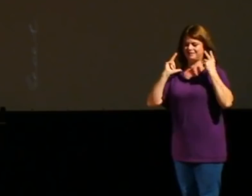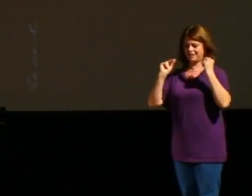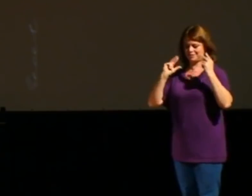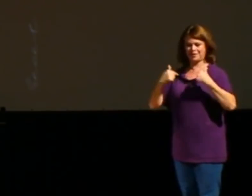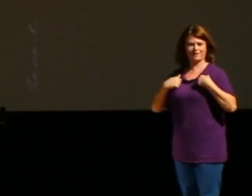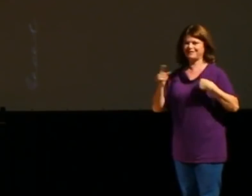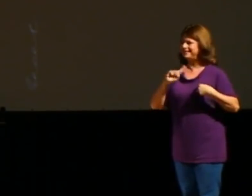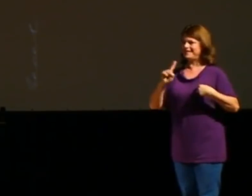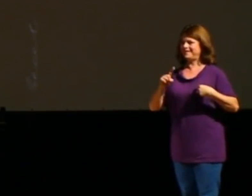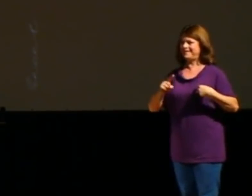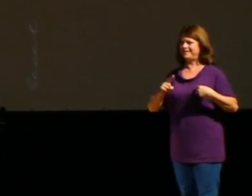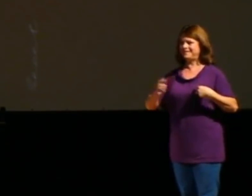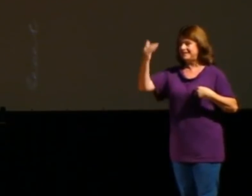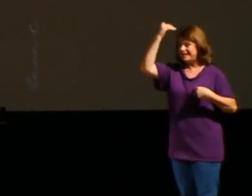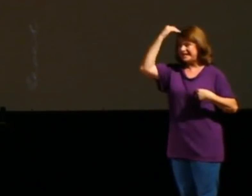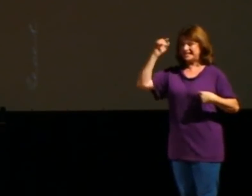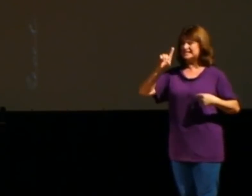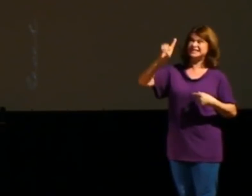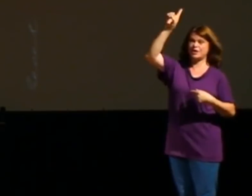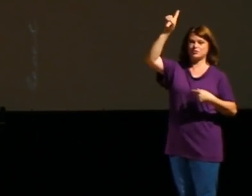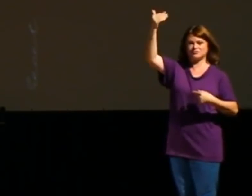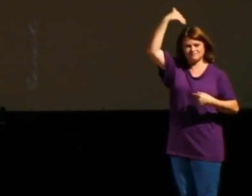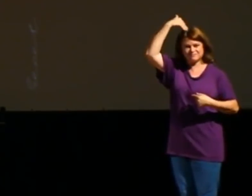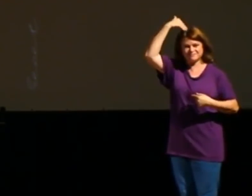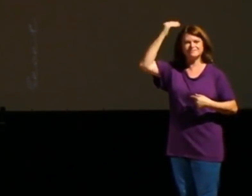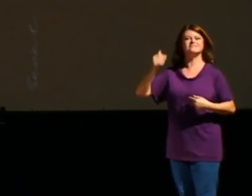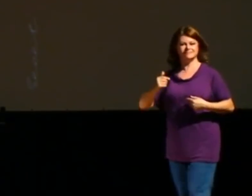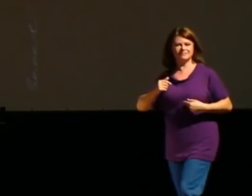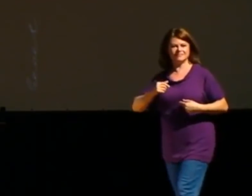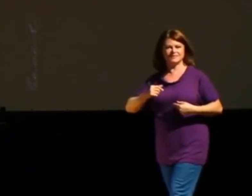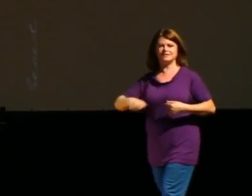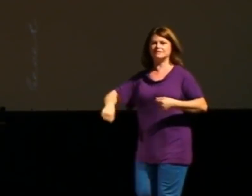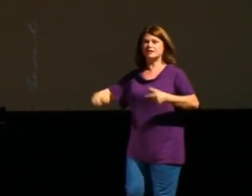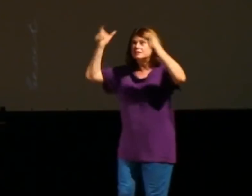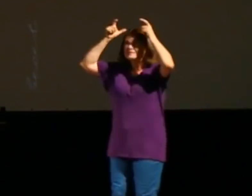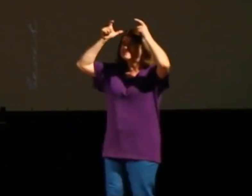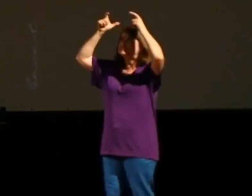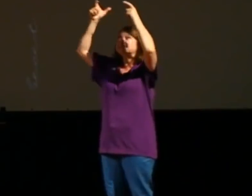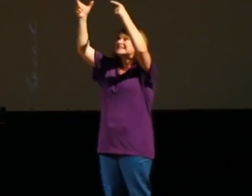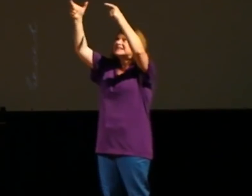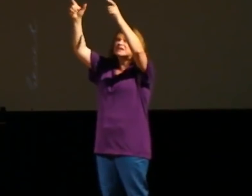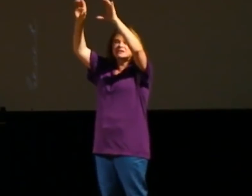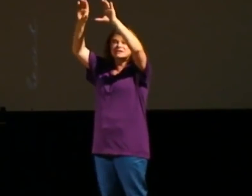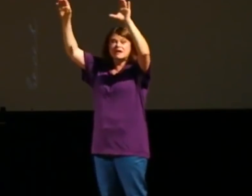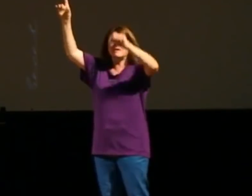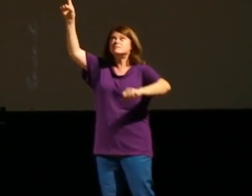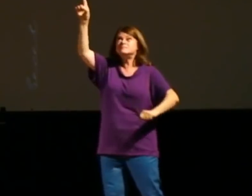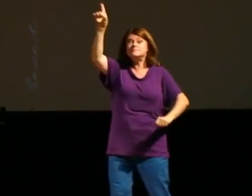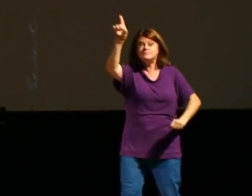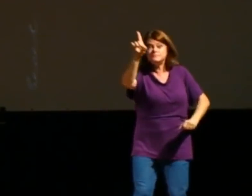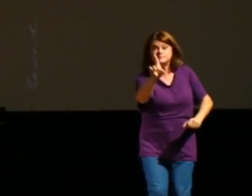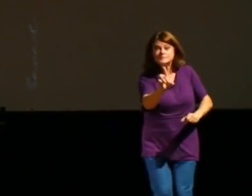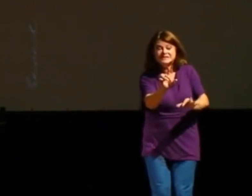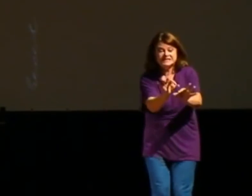perceberam. Eu sou Deus que se esvaziou a si mesmo, que se humilhou, que se fez carne, que se fez